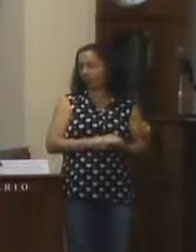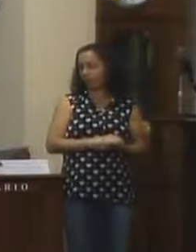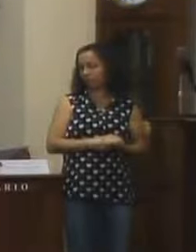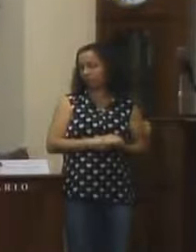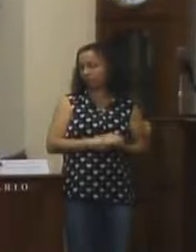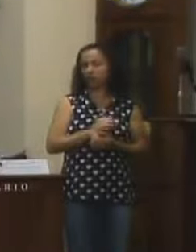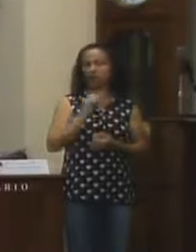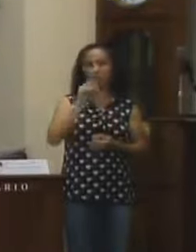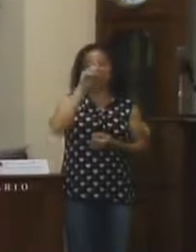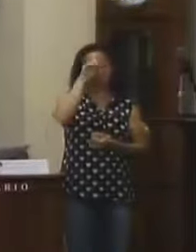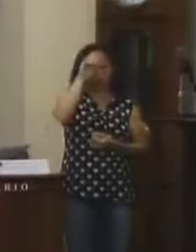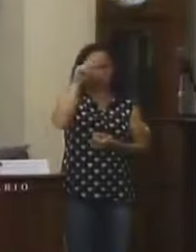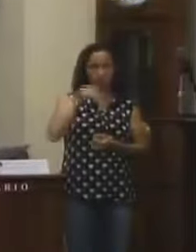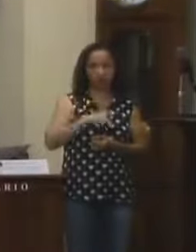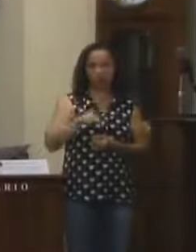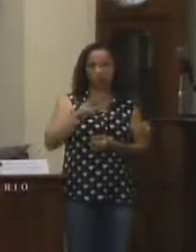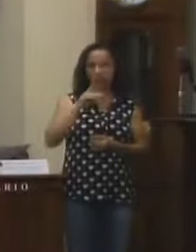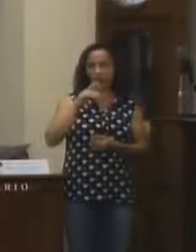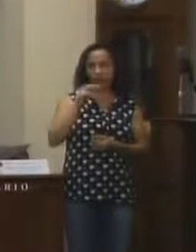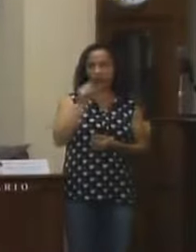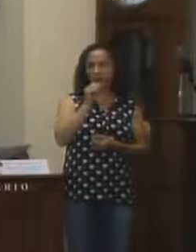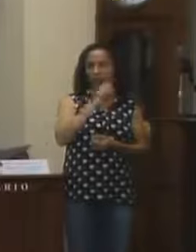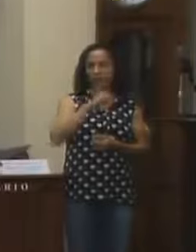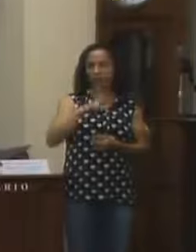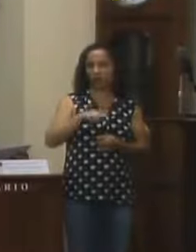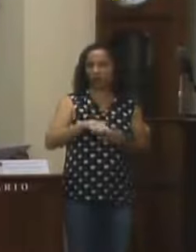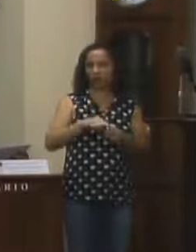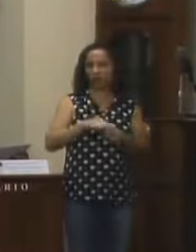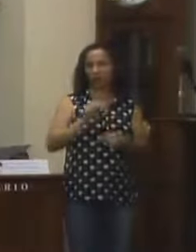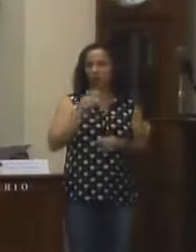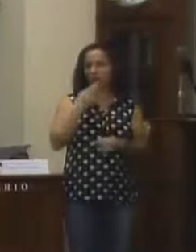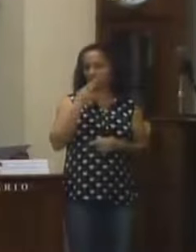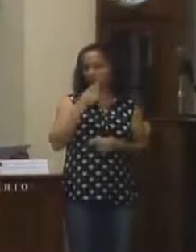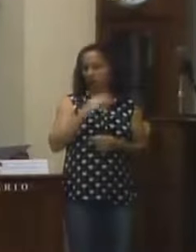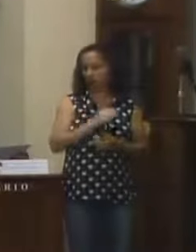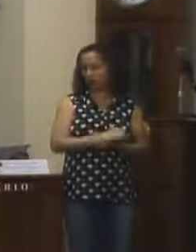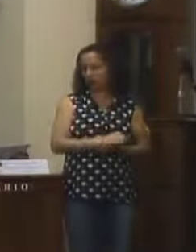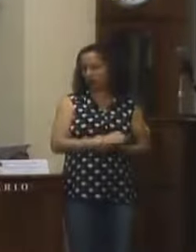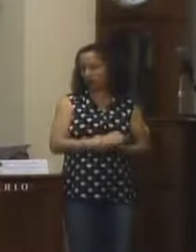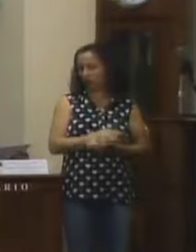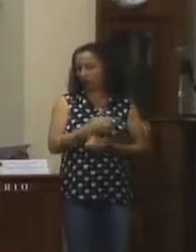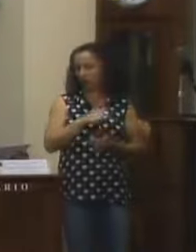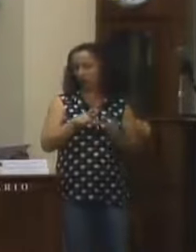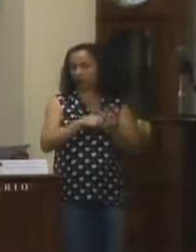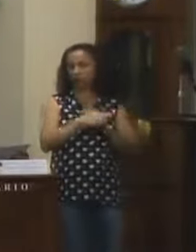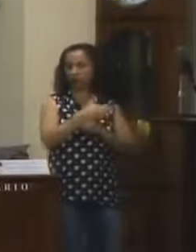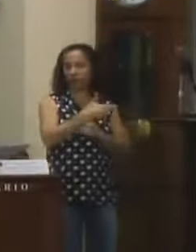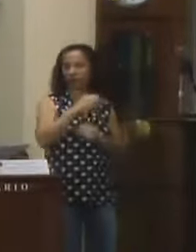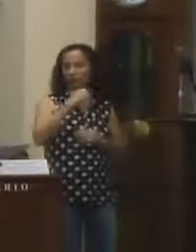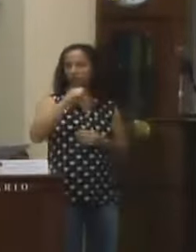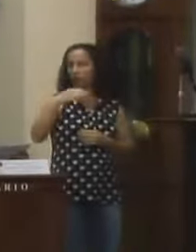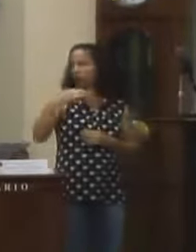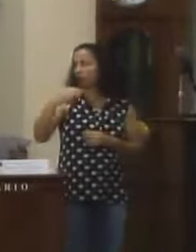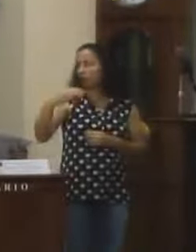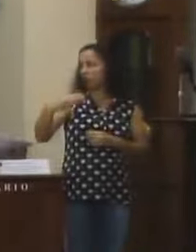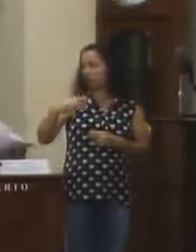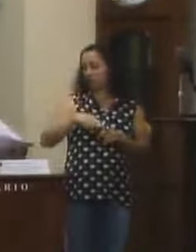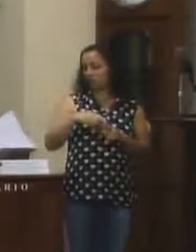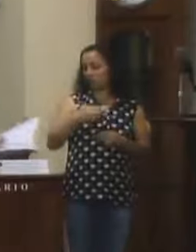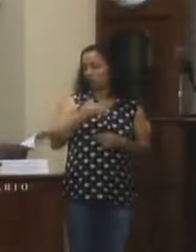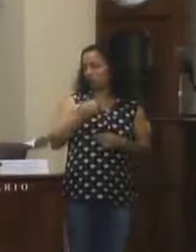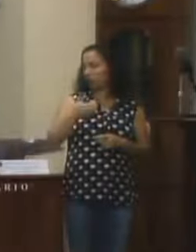Origem, vereador, professor Rafael. Dispõe sobre a alteração do inciso 2 do artigo 11 da lei 2.993 de 2017 e da